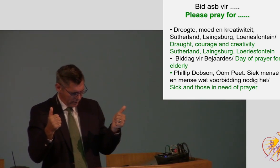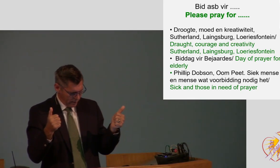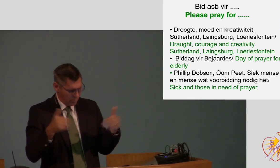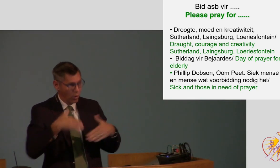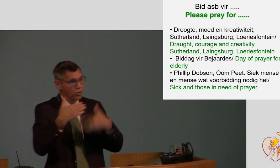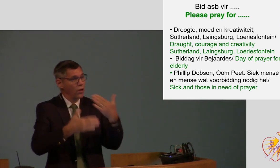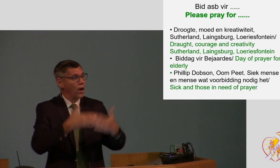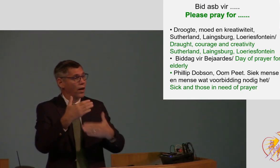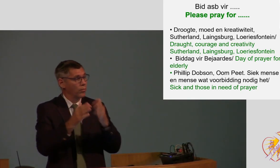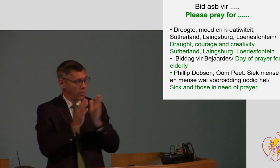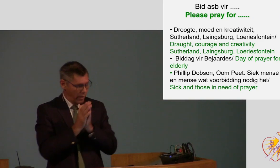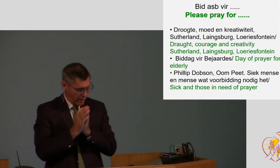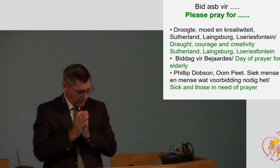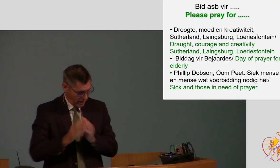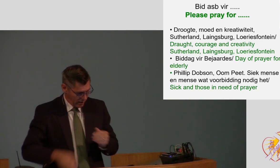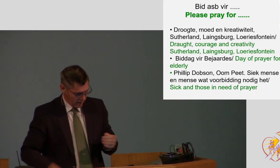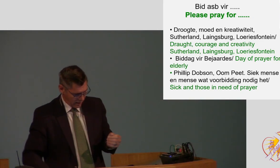Ons hou aan om te bid.